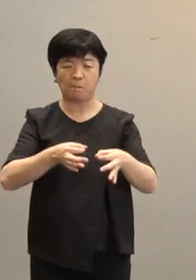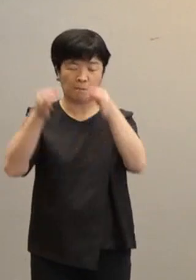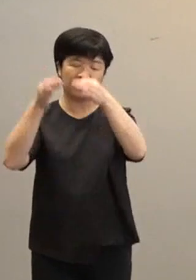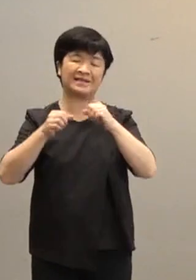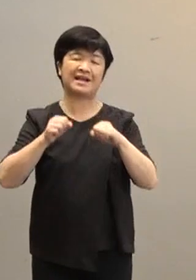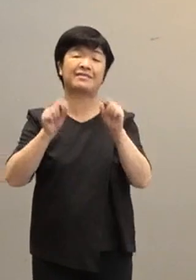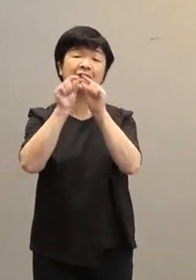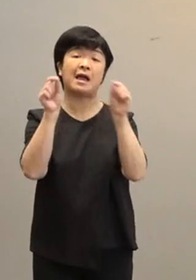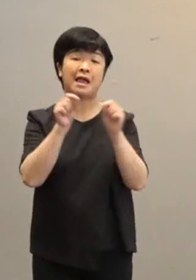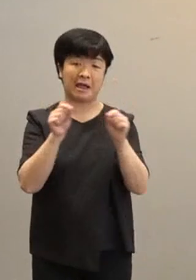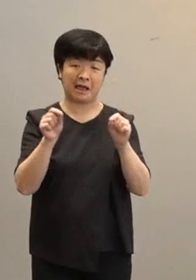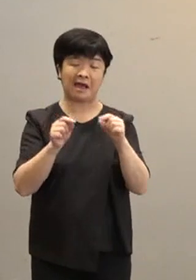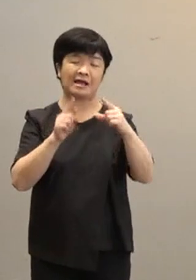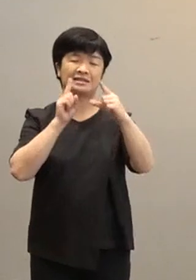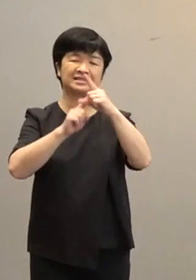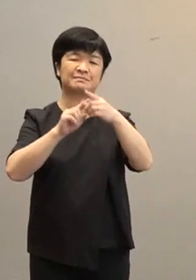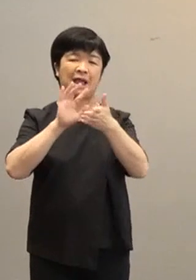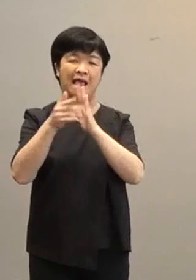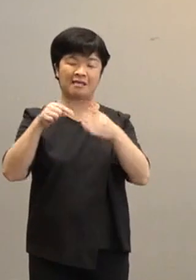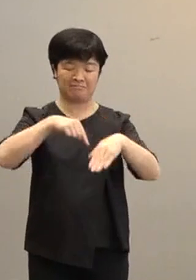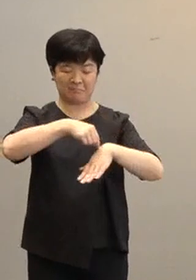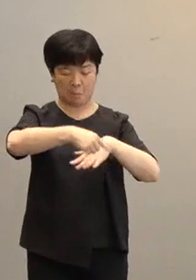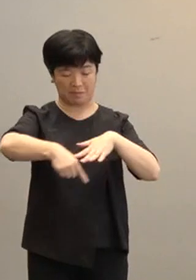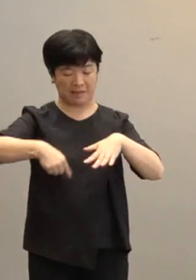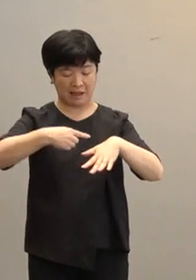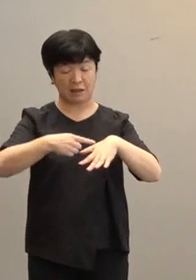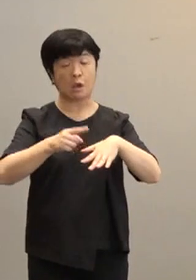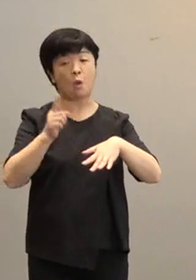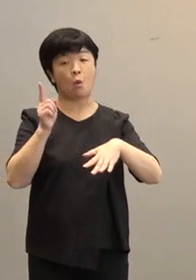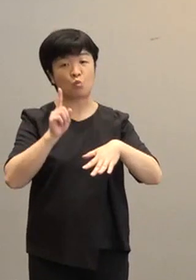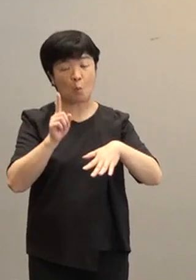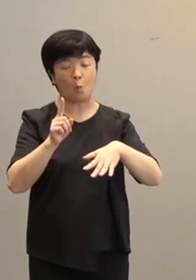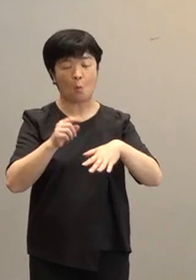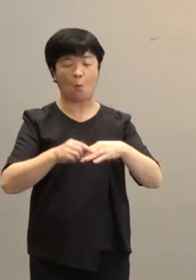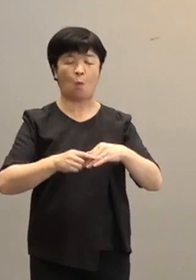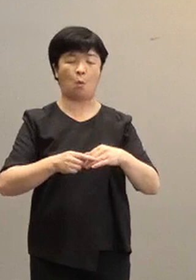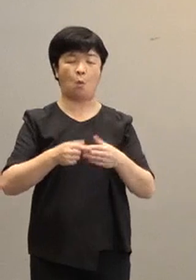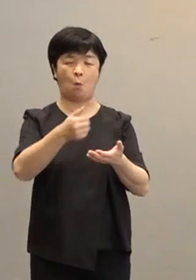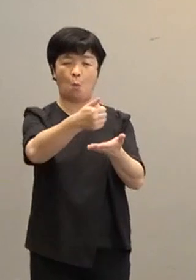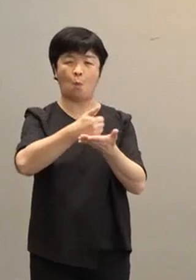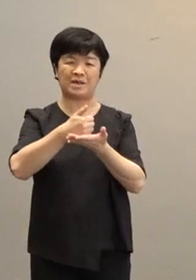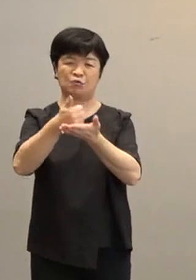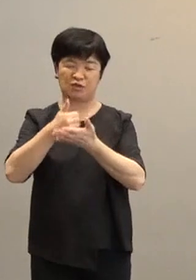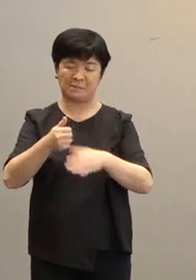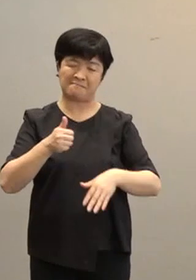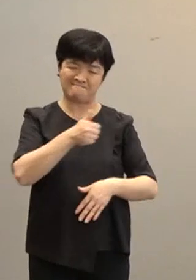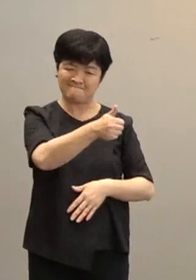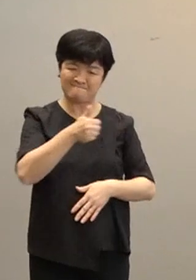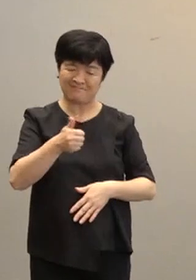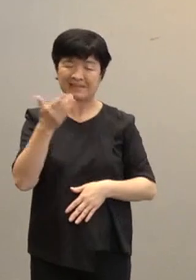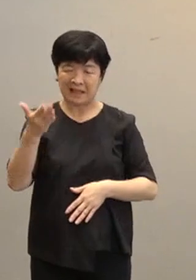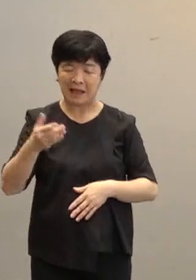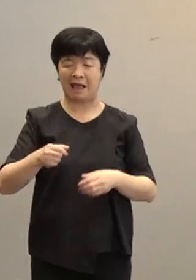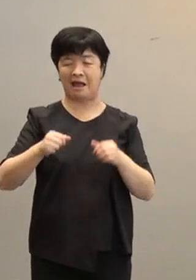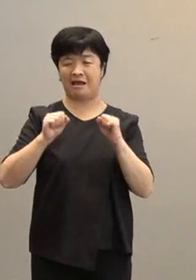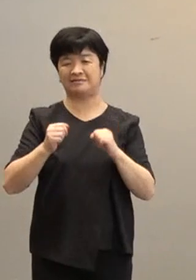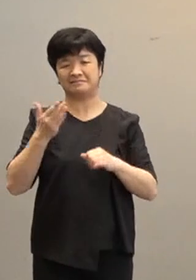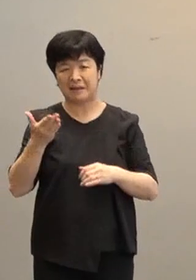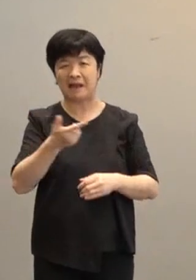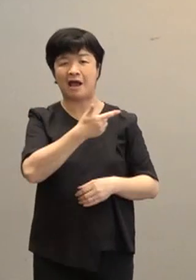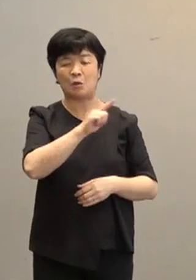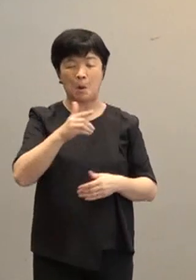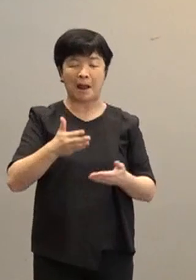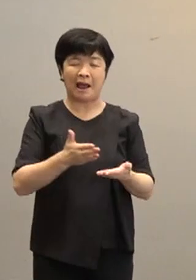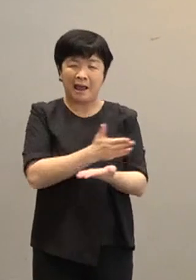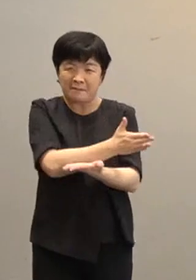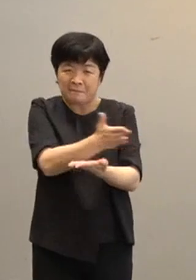囲でどのように観光客の方々とか の滞在であったり移動が変化したかといったかなり幅広いデータをですね、収集